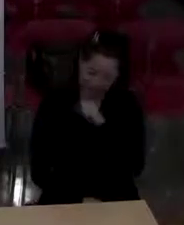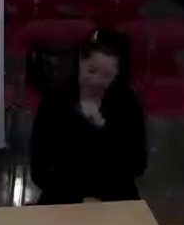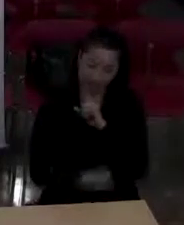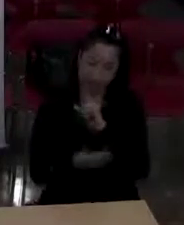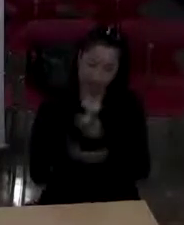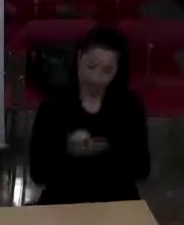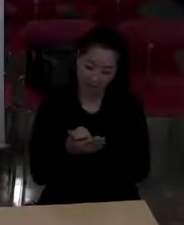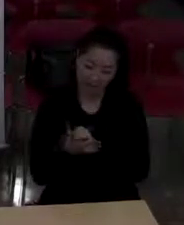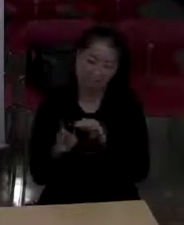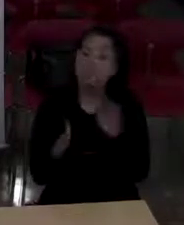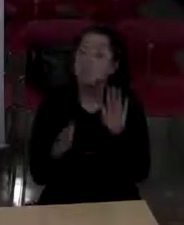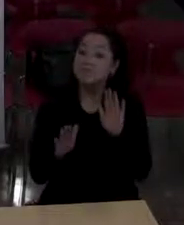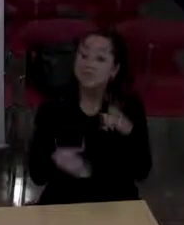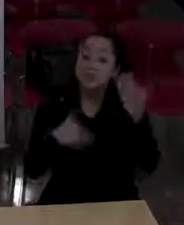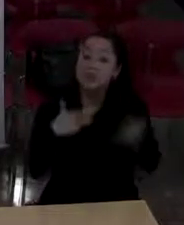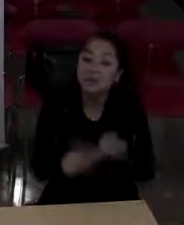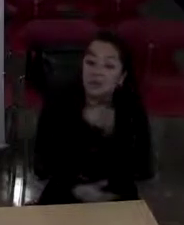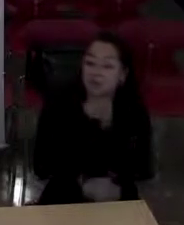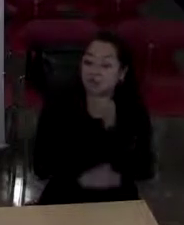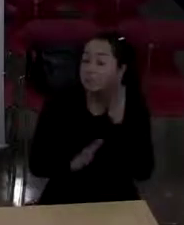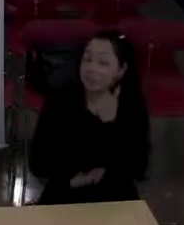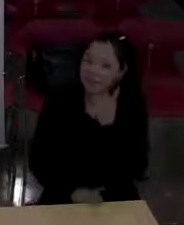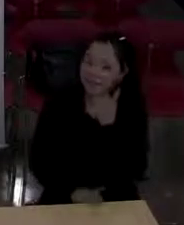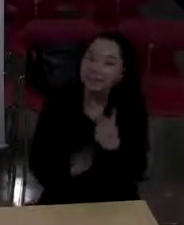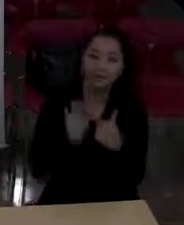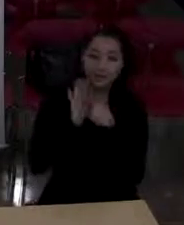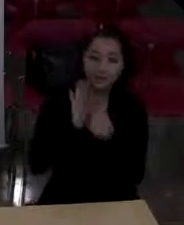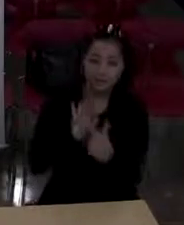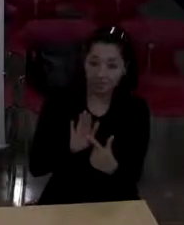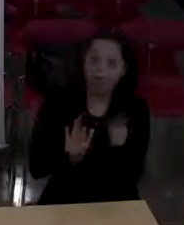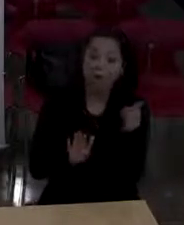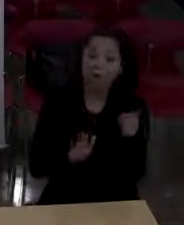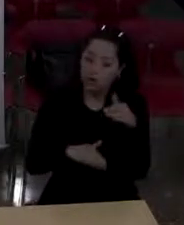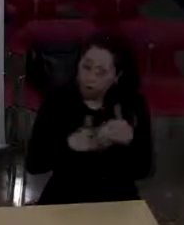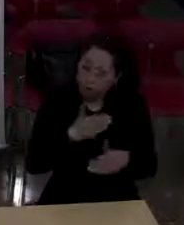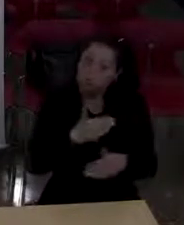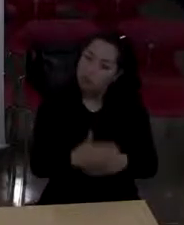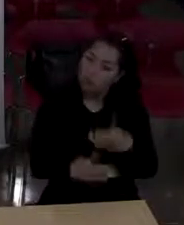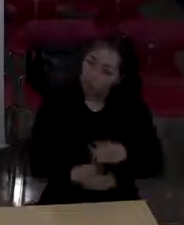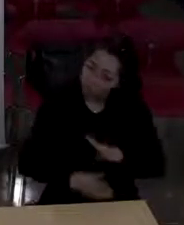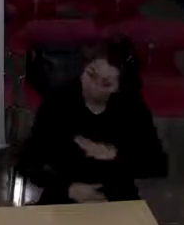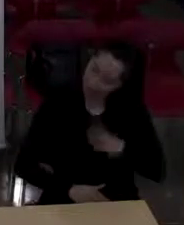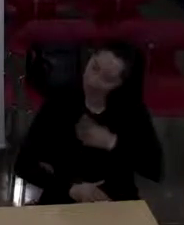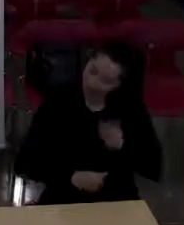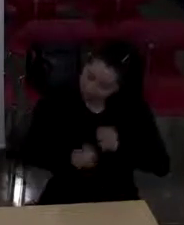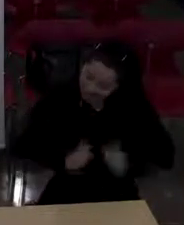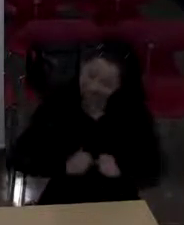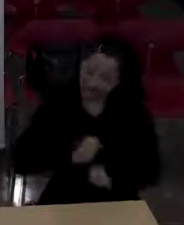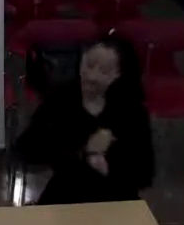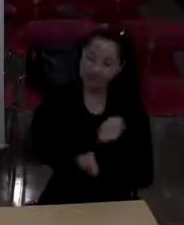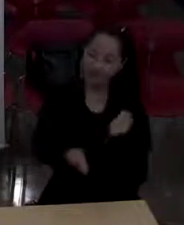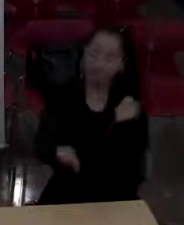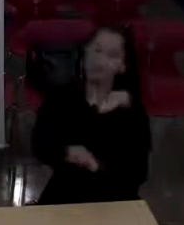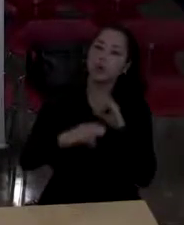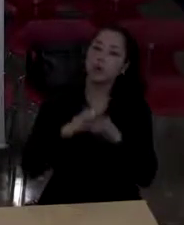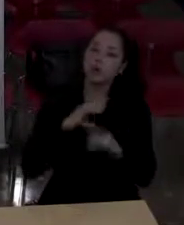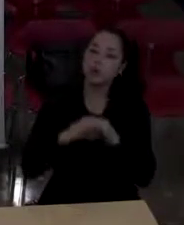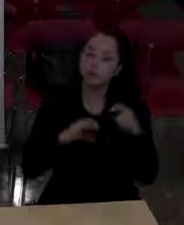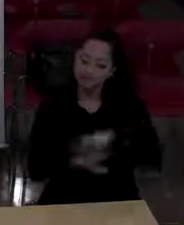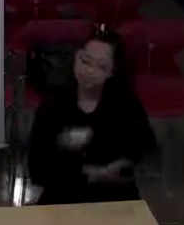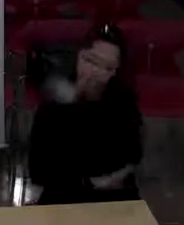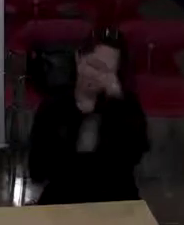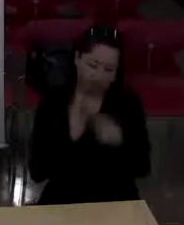no sabemos qué pasa después. Esto es un ejemplo de cómo se empieza a potenciar y cómo estamos trabajando de manera integral